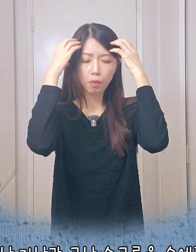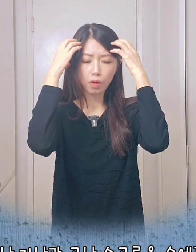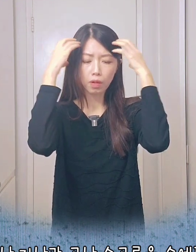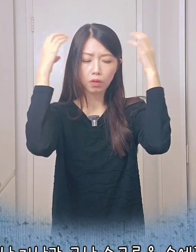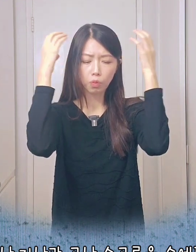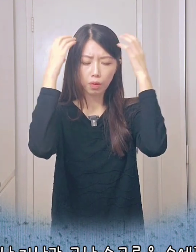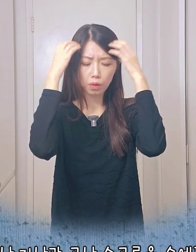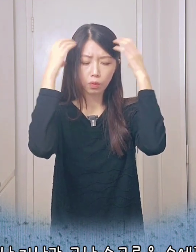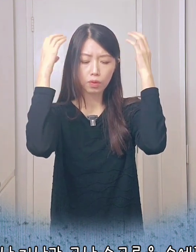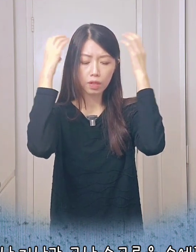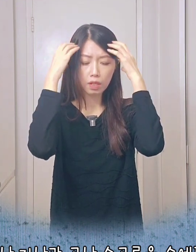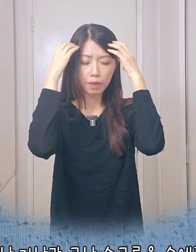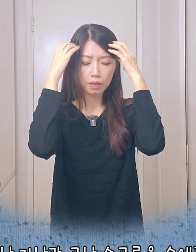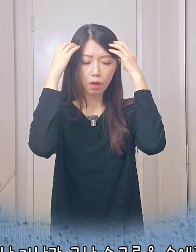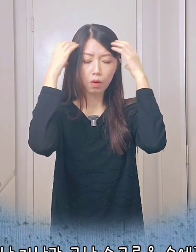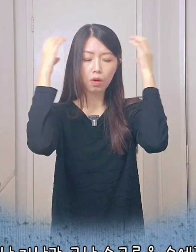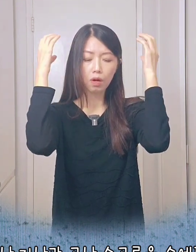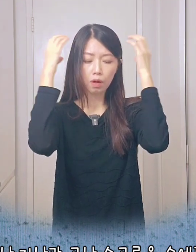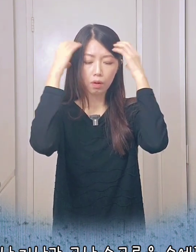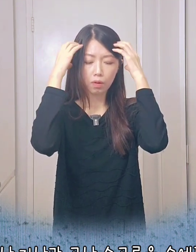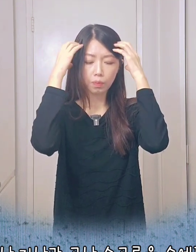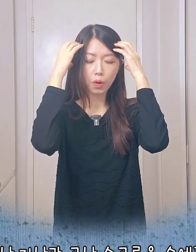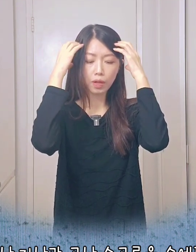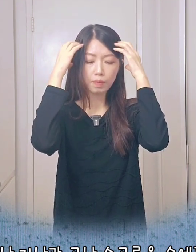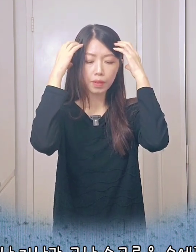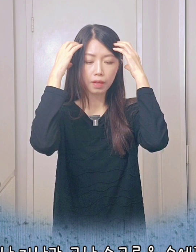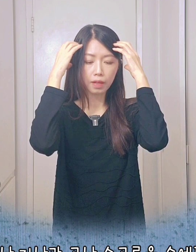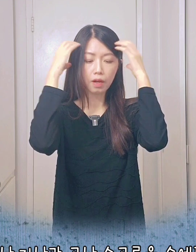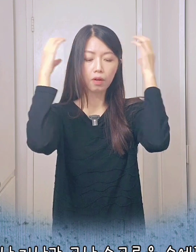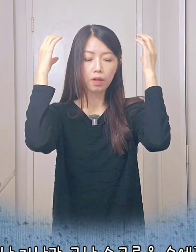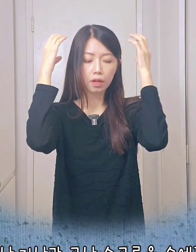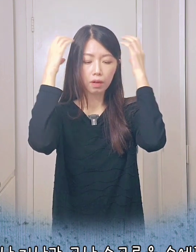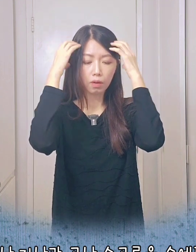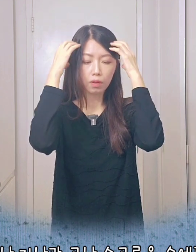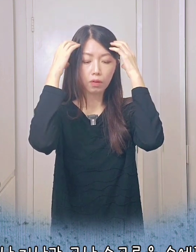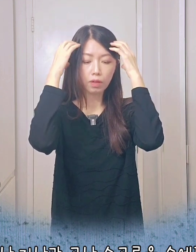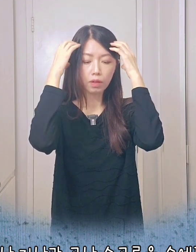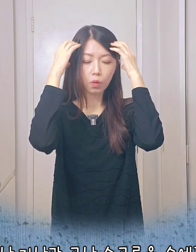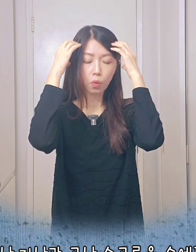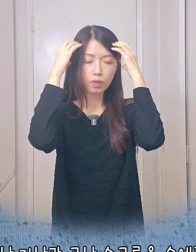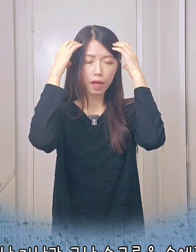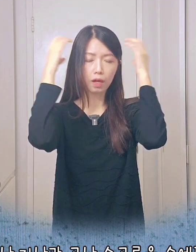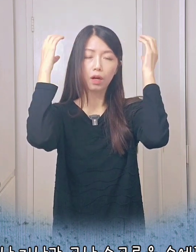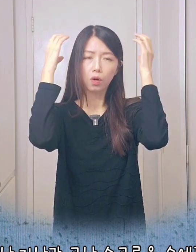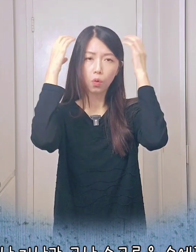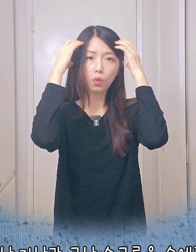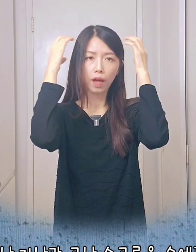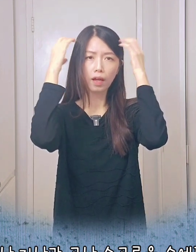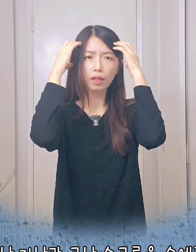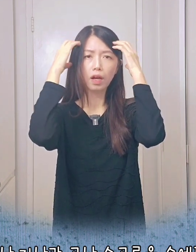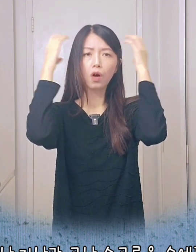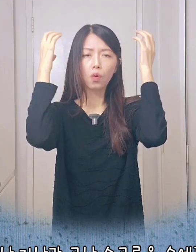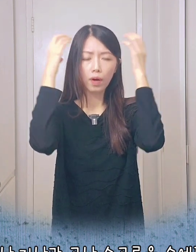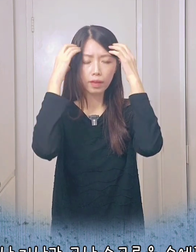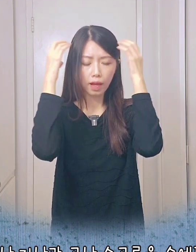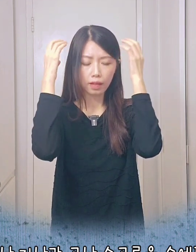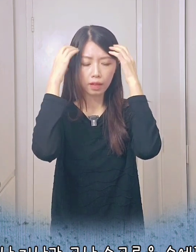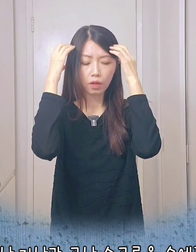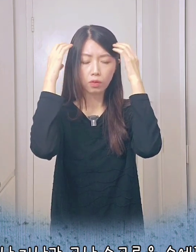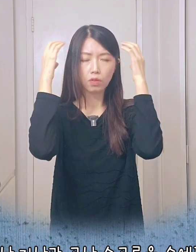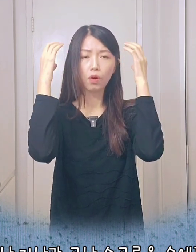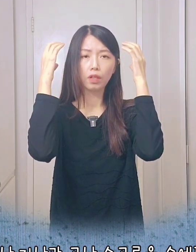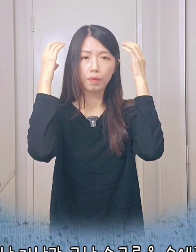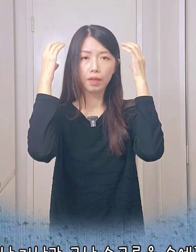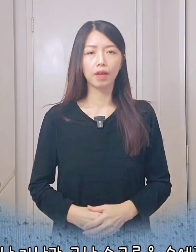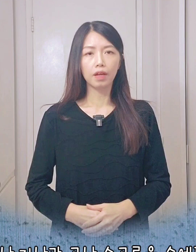위에서 머리를 2번 정도 치시면서 표현하시면 되는데요. 이거는 고생, 고난, 환난